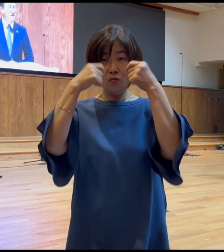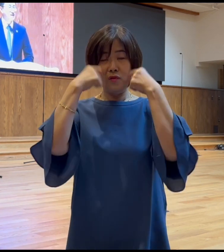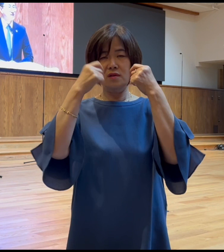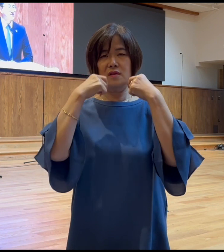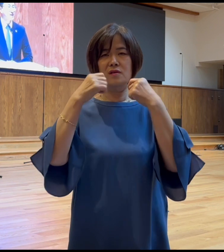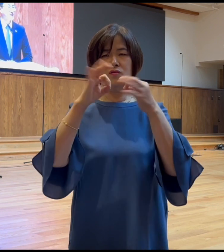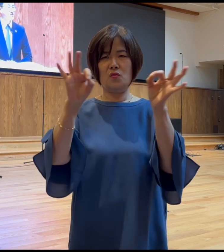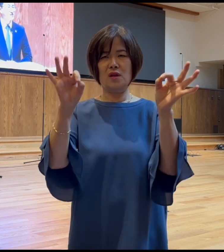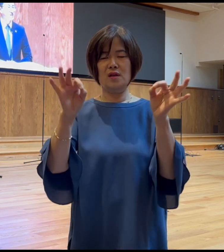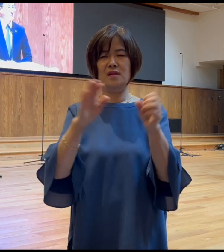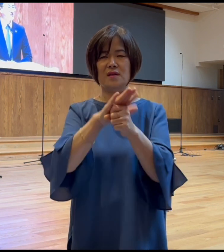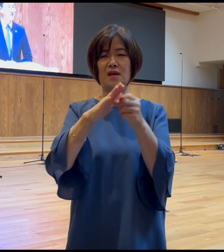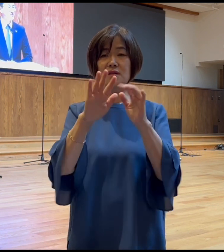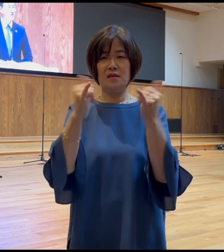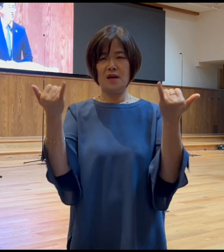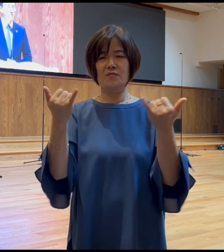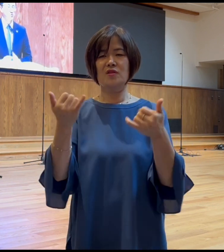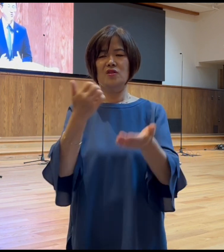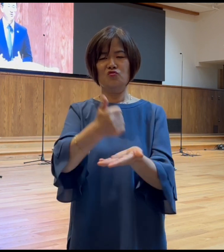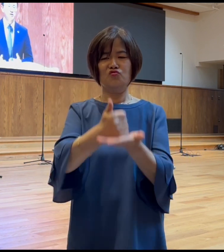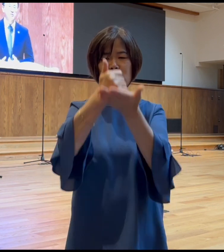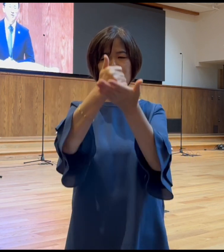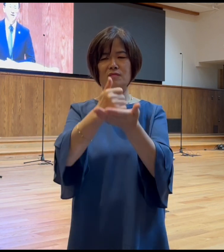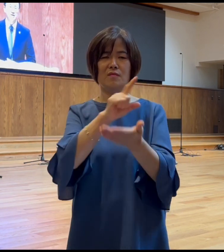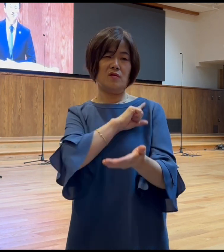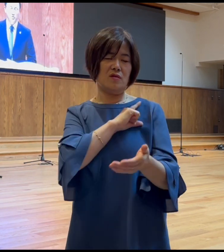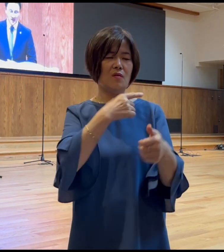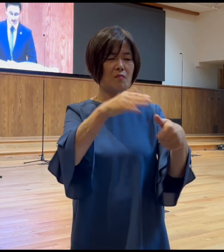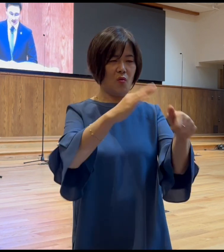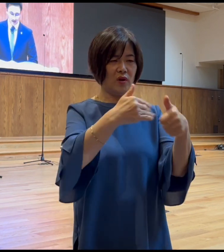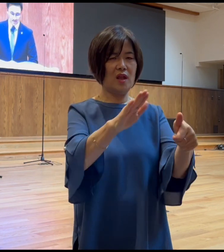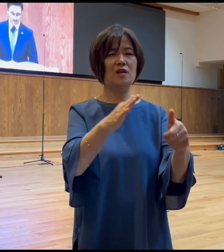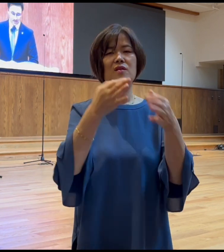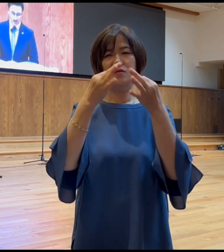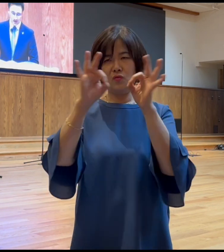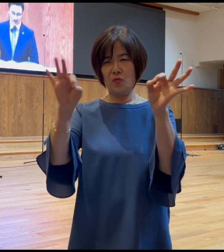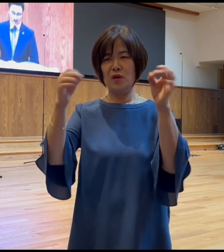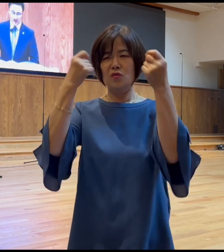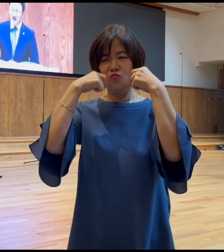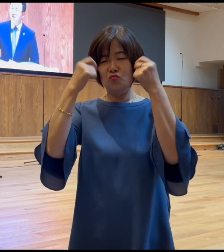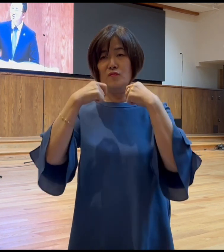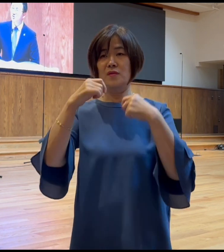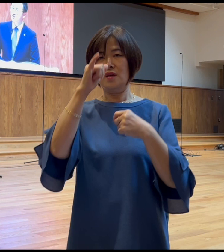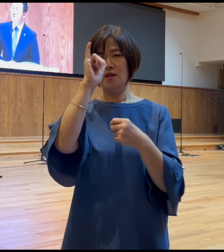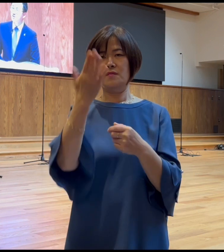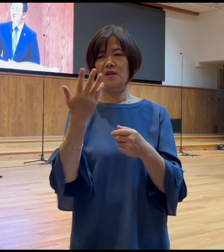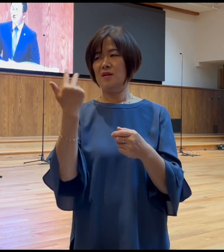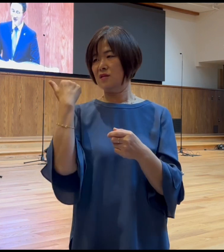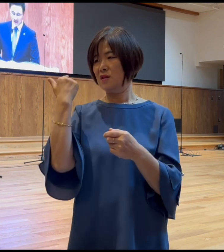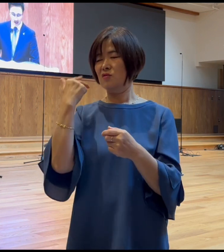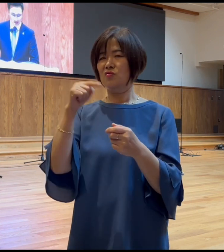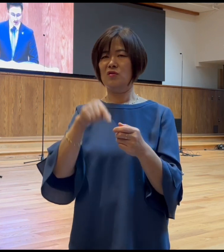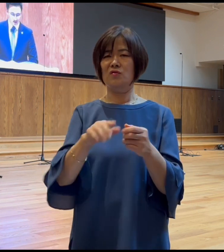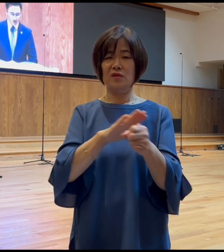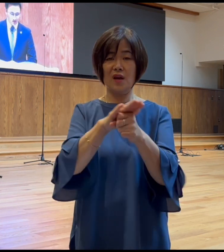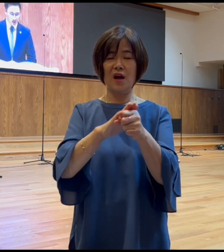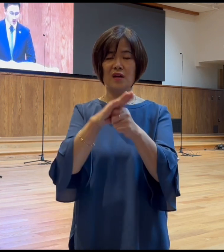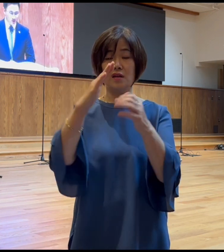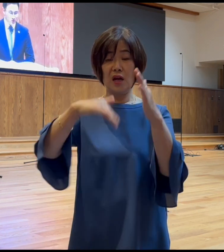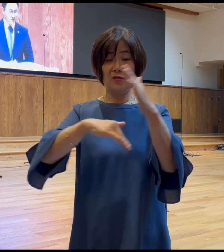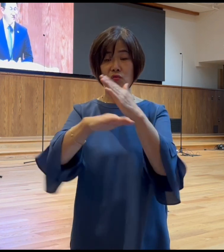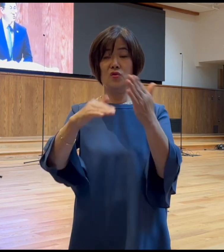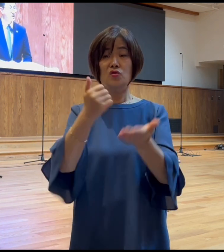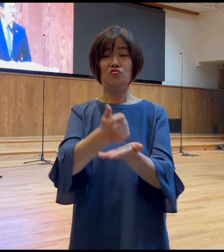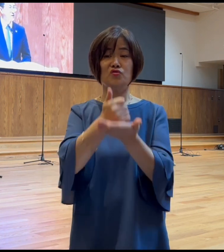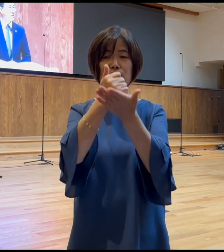소리입니다. 사랑하는 이들을 주님 품으로 떠나보낸 소리입니다. 지난 한 주도 사랑하는